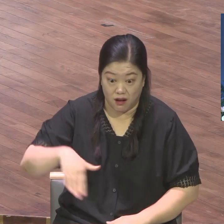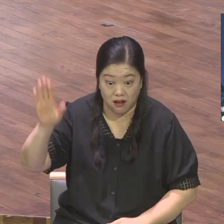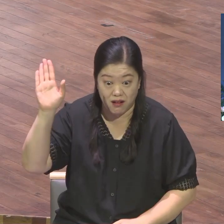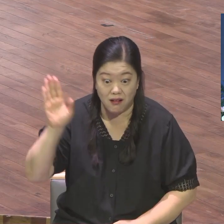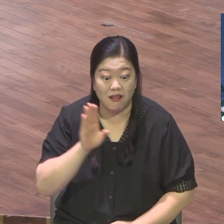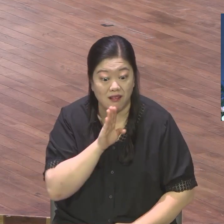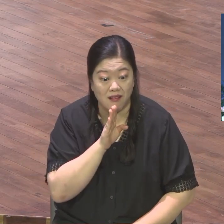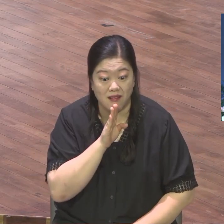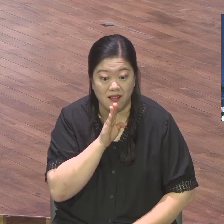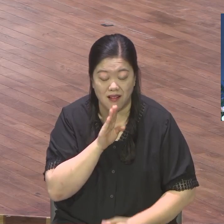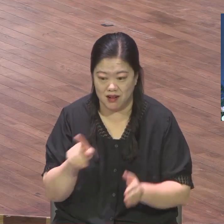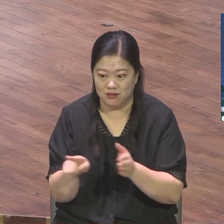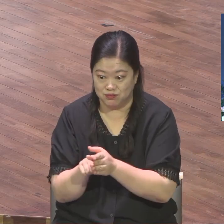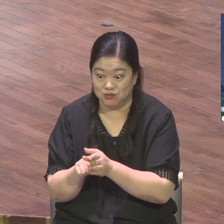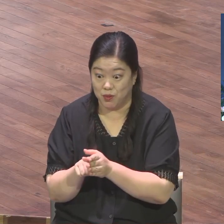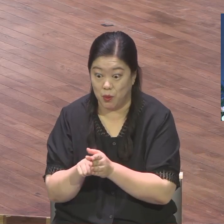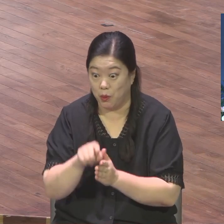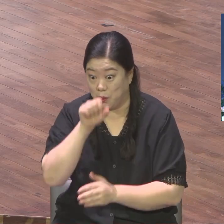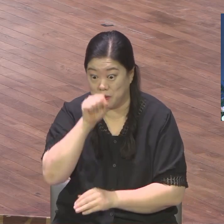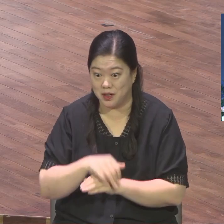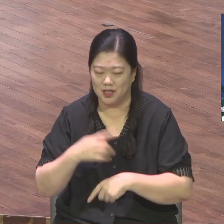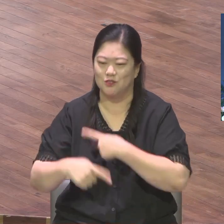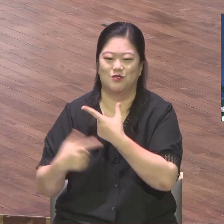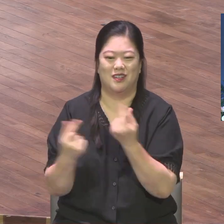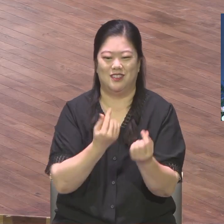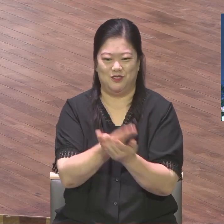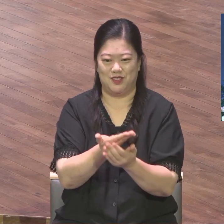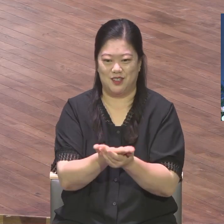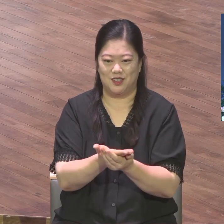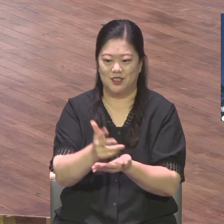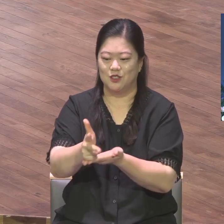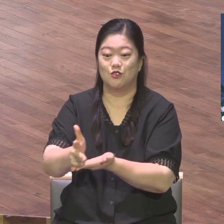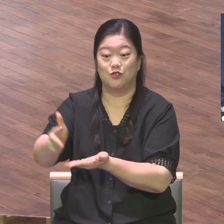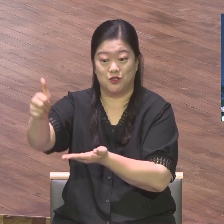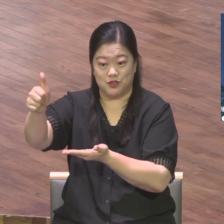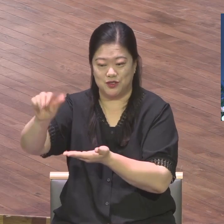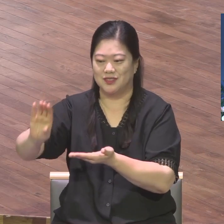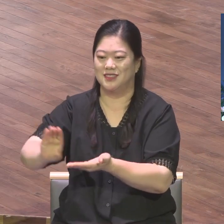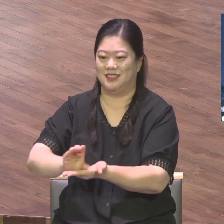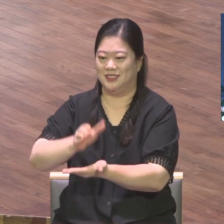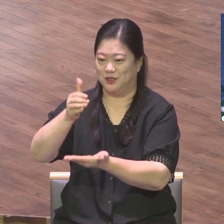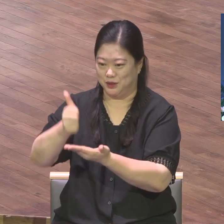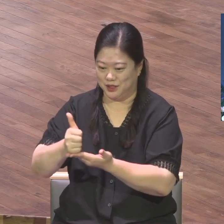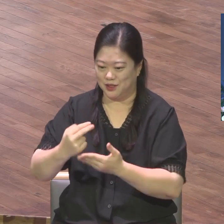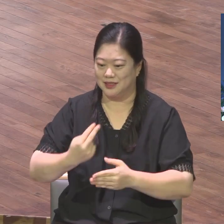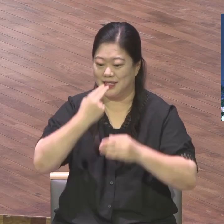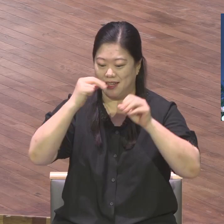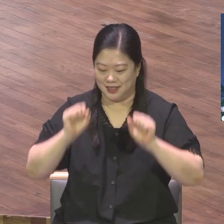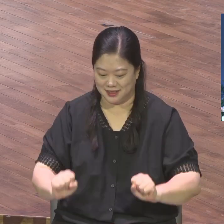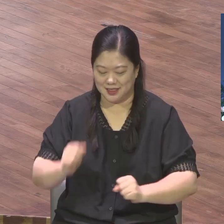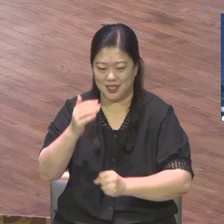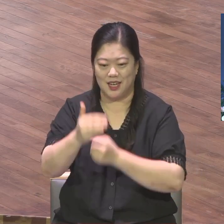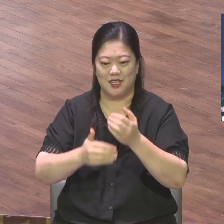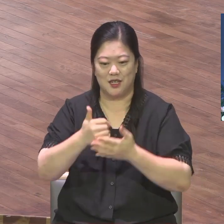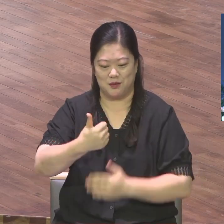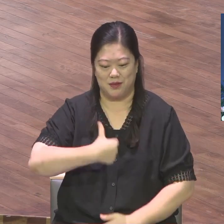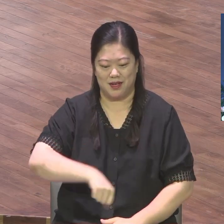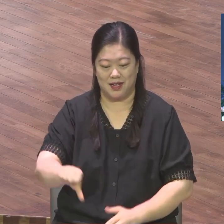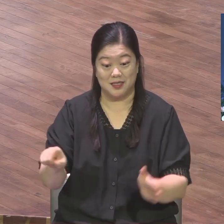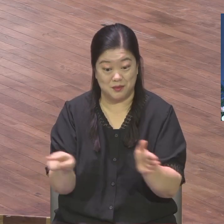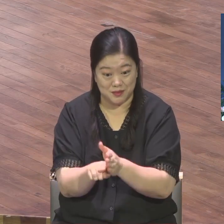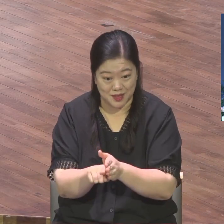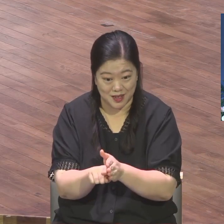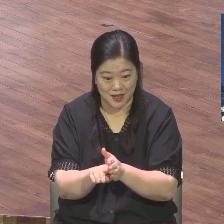이런 신앙생활이 바랍니다. 신앙 고백합니다. 주는 그리스도시요 살아계신 하나님의